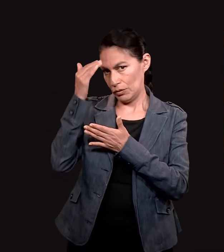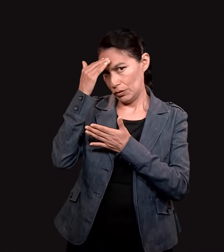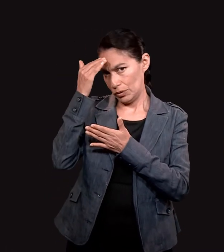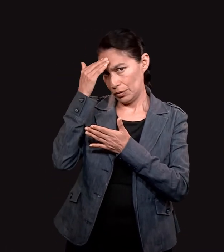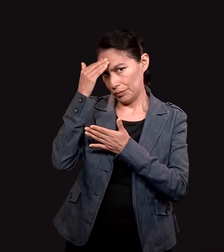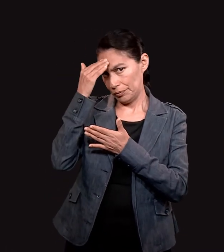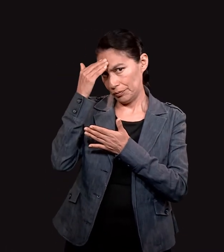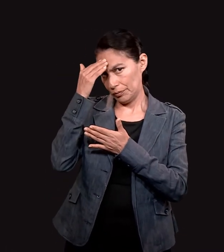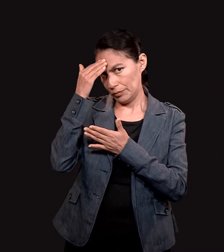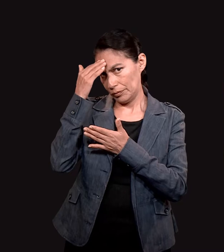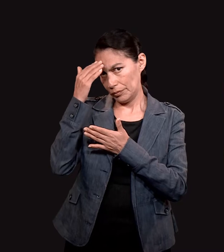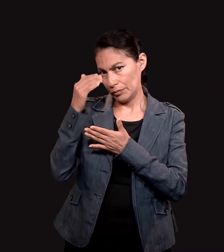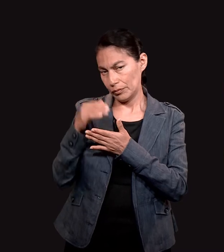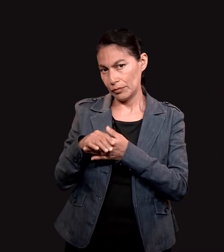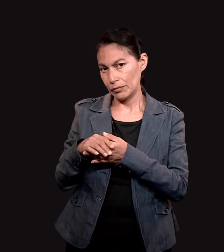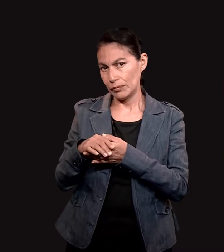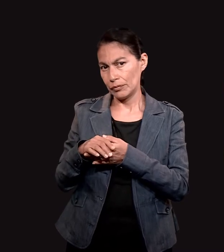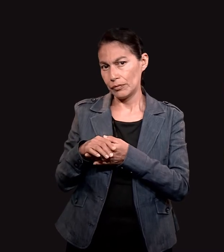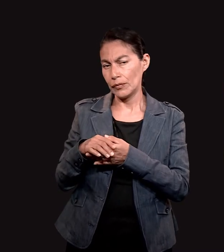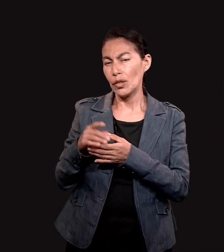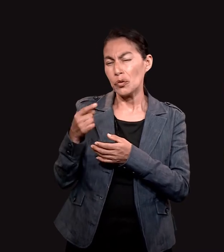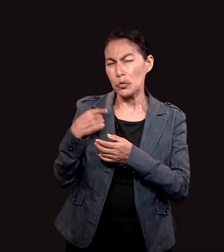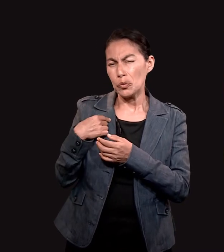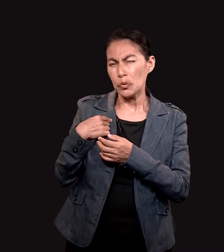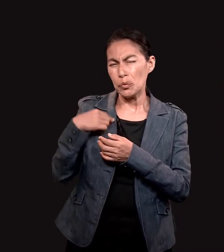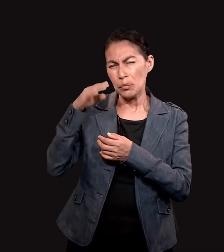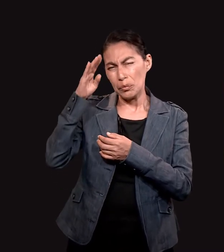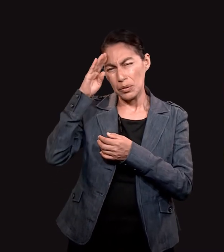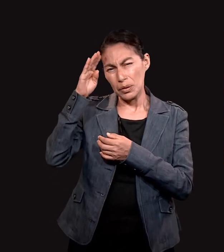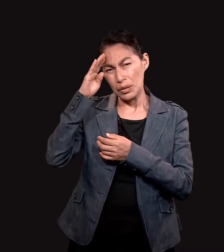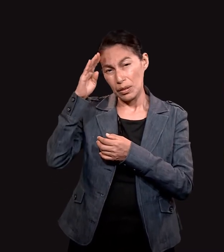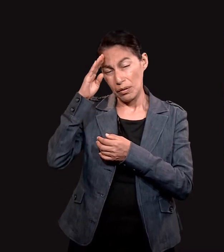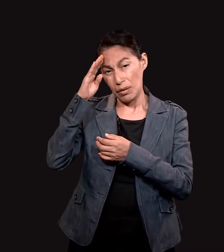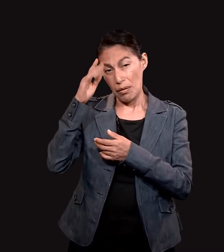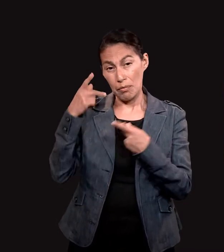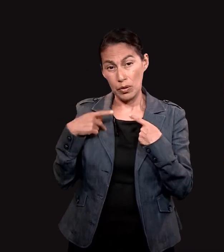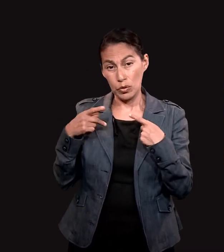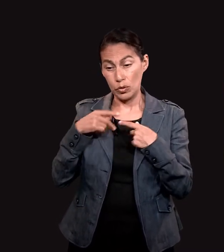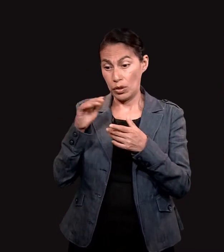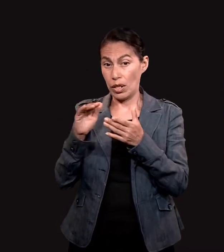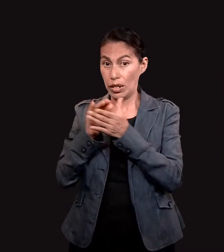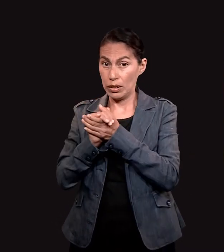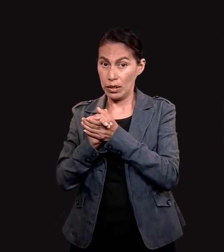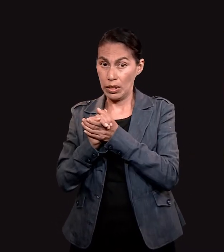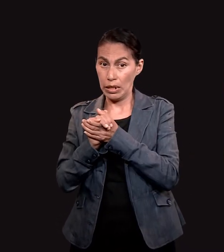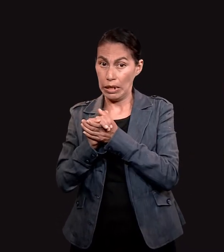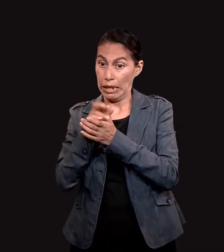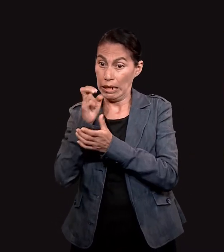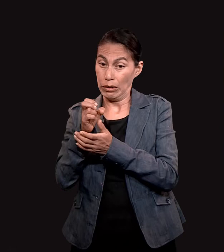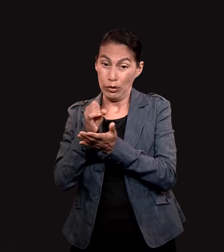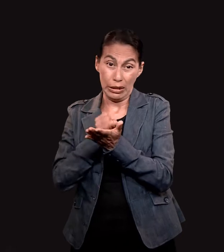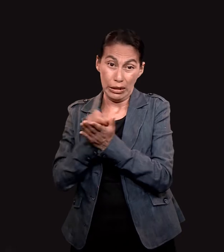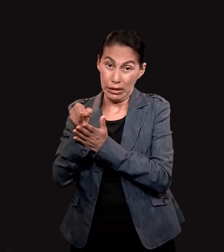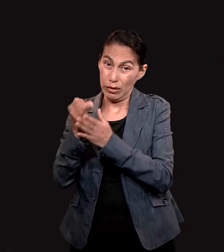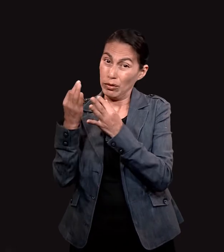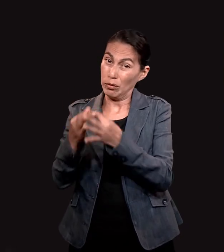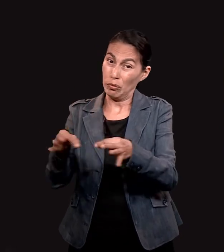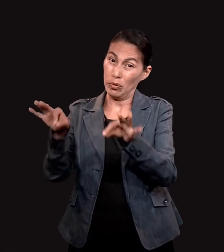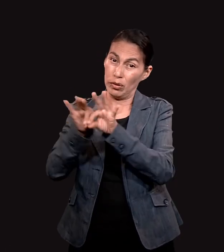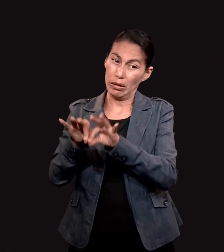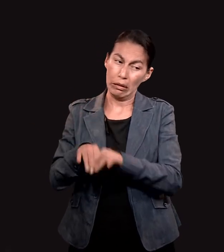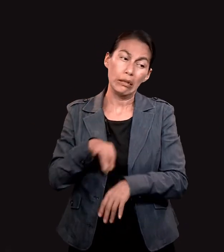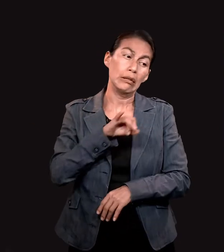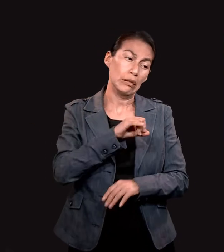antes de que yo lo conociera, obviamente para mí la persona con la que yo en algún momento me iba a casar, pues era una decisión muy importante, siempre lo he pensado.